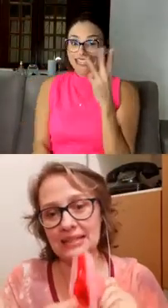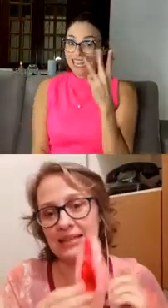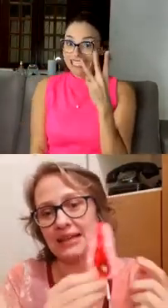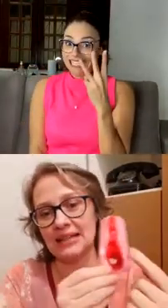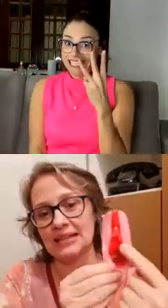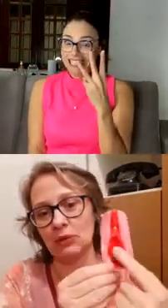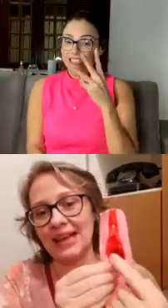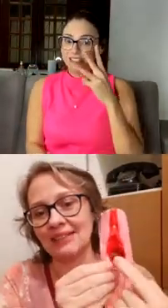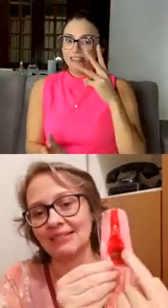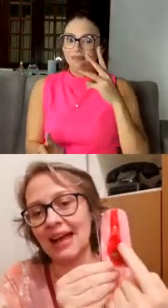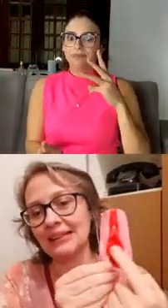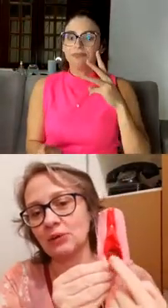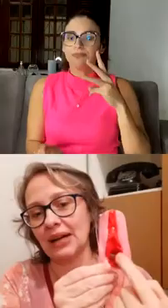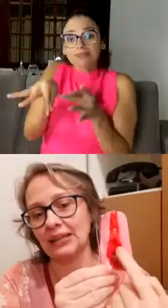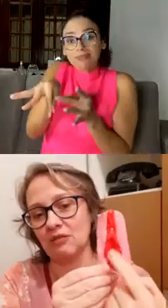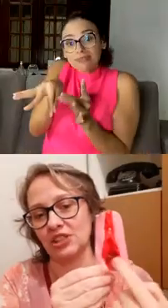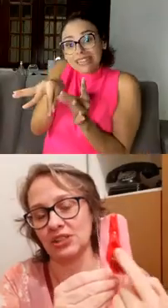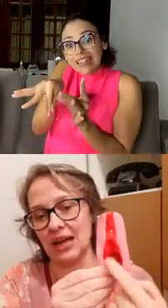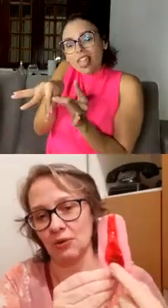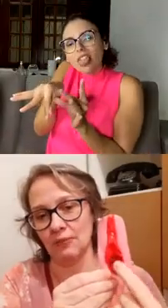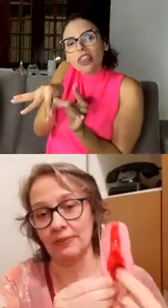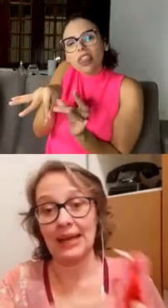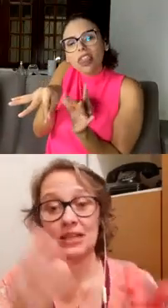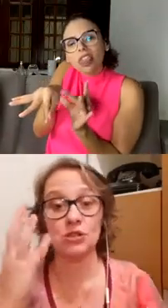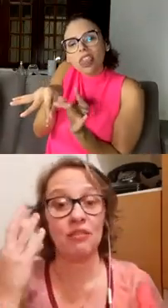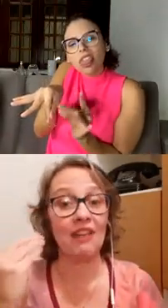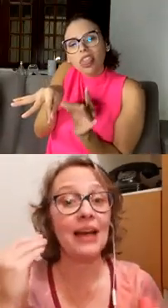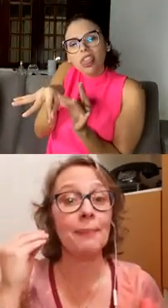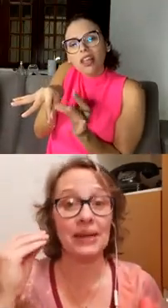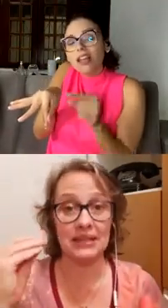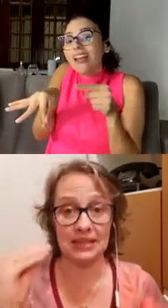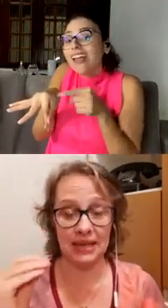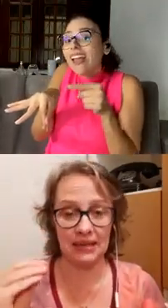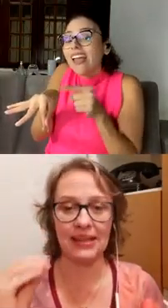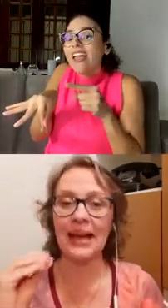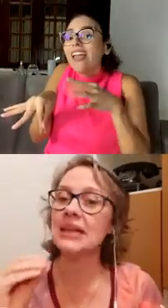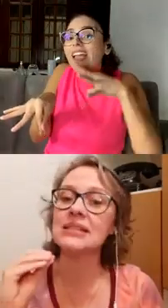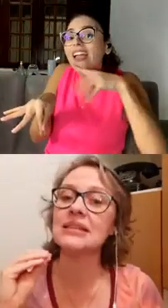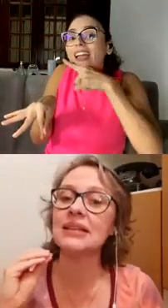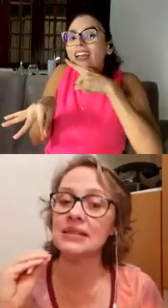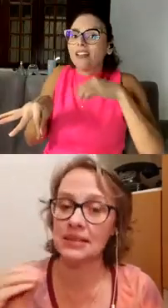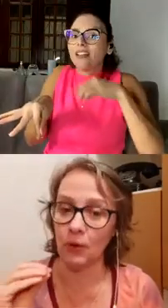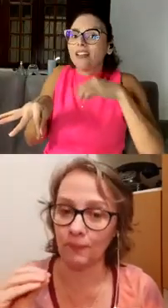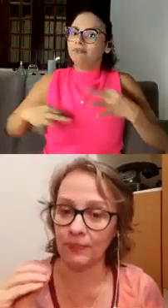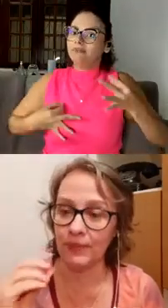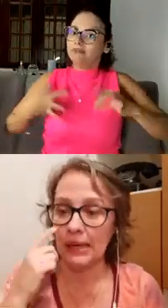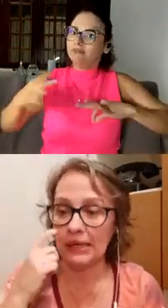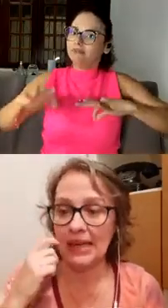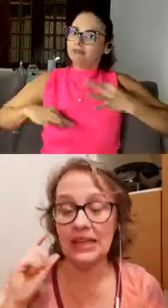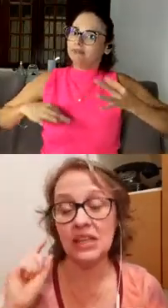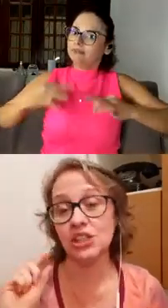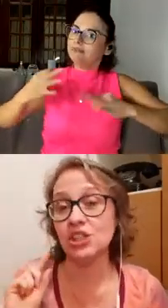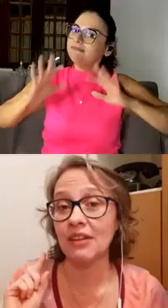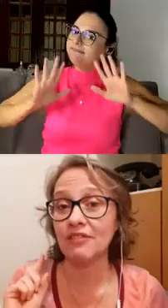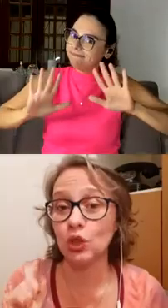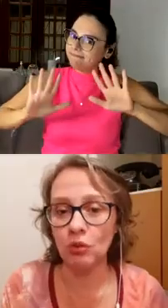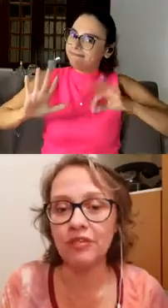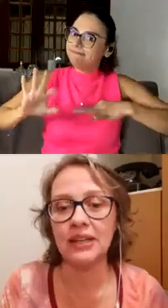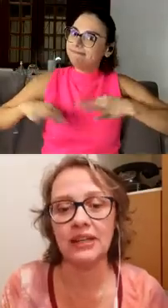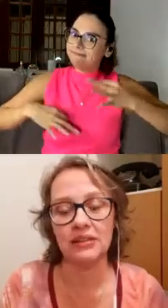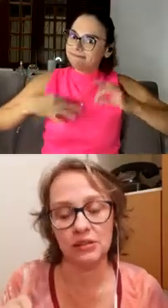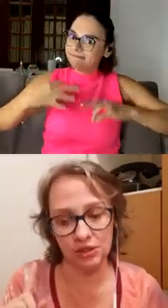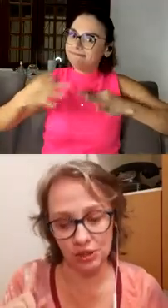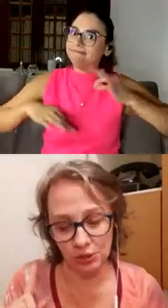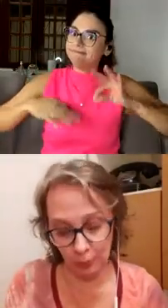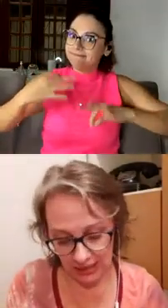Essa secreção da entrada do canal vaginal, ela só vai aparecer na excitação. E aí a gente teve